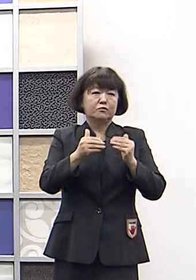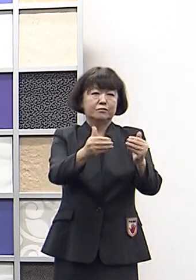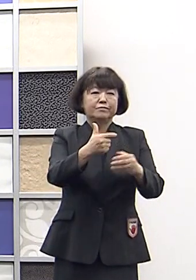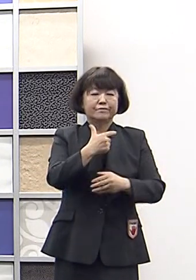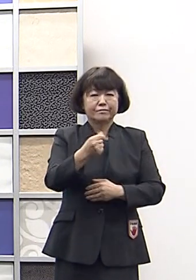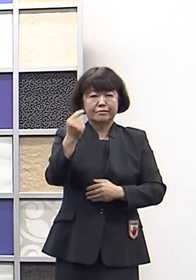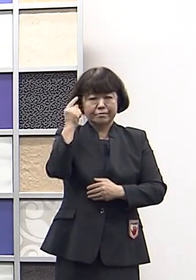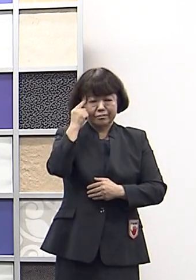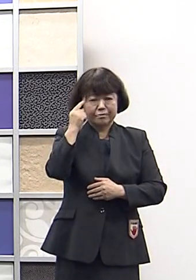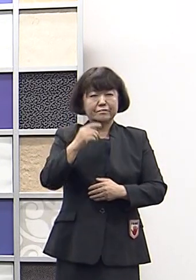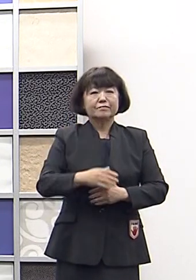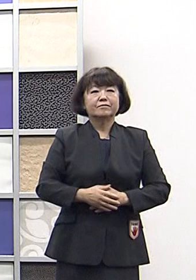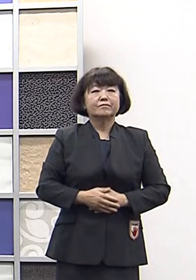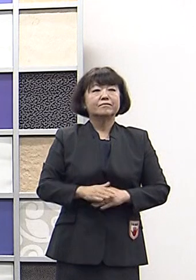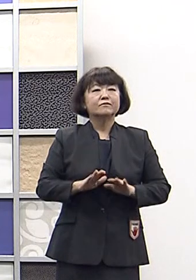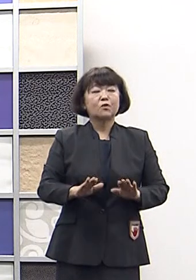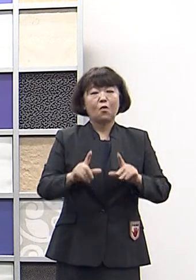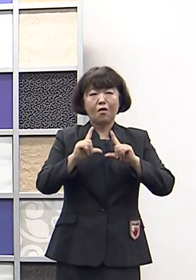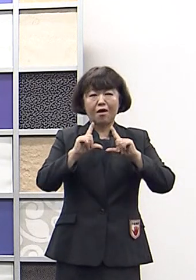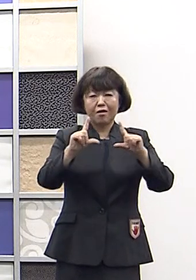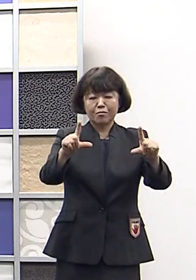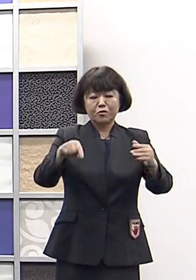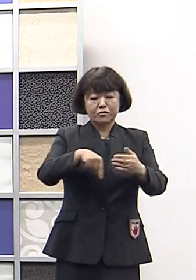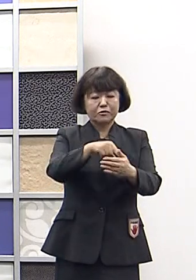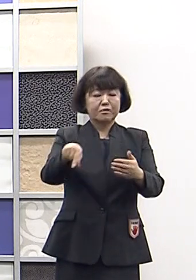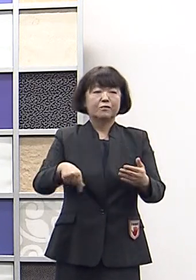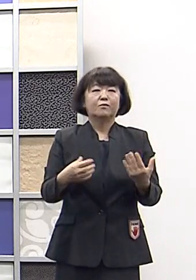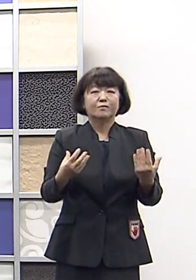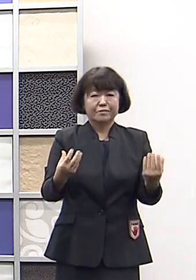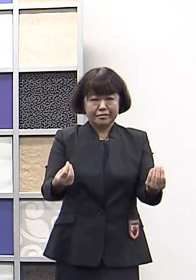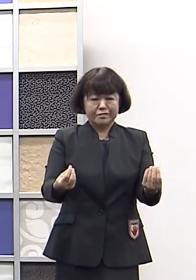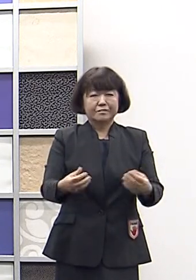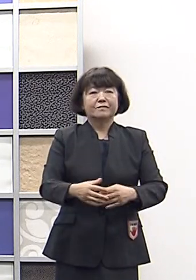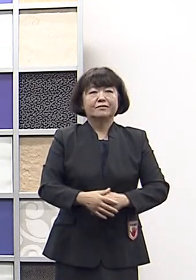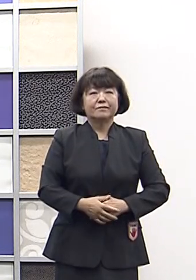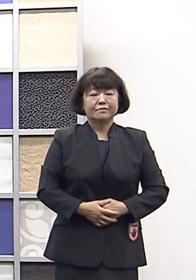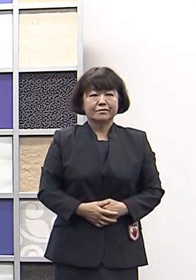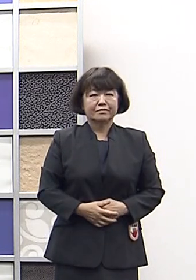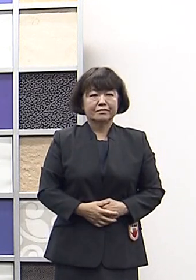ります。本日私からご報告すべきは以上であります。